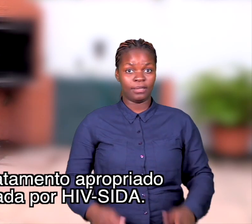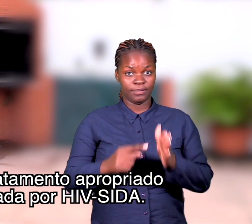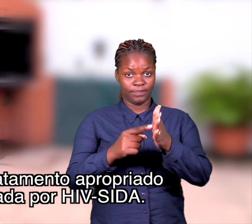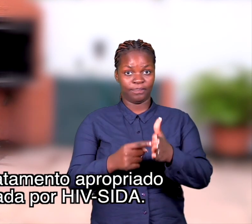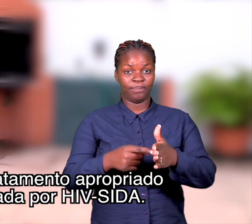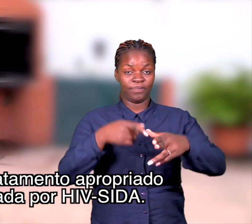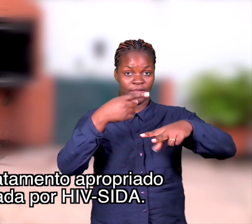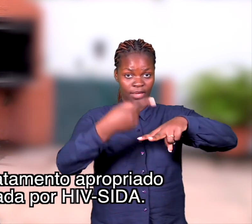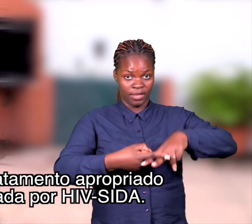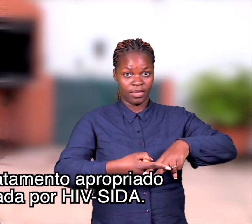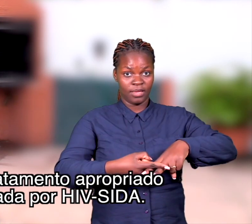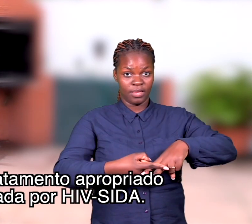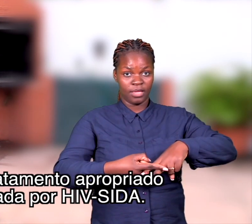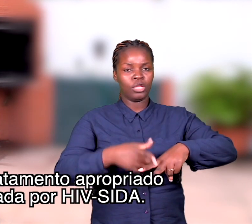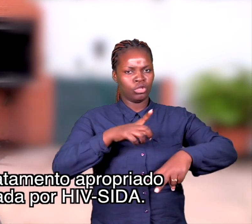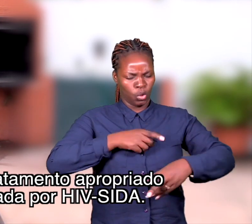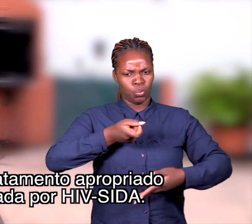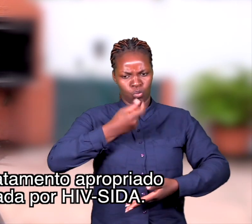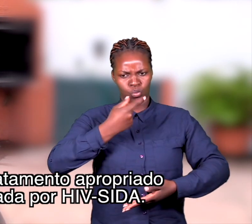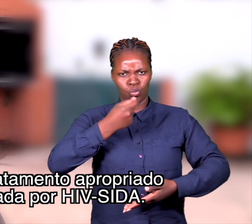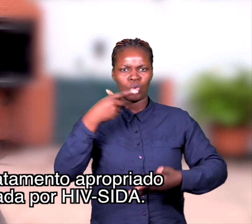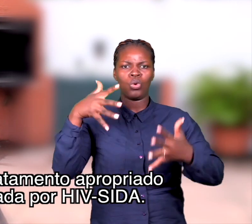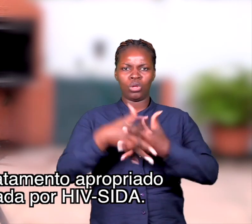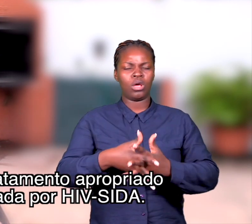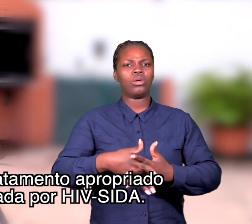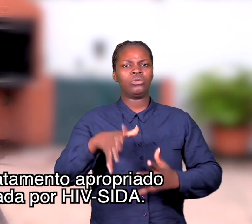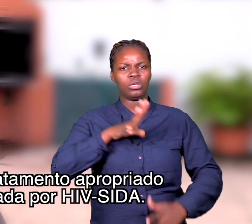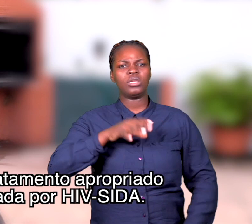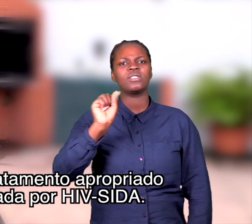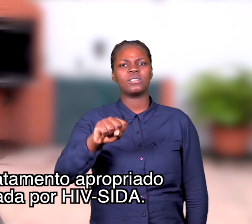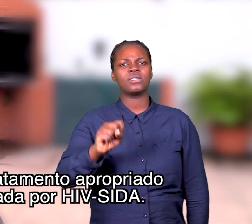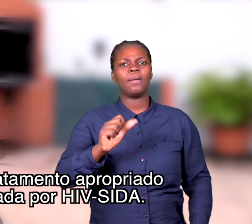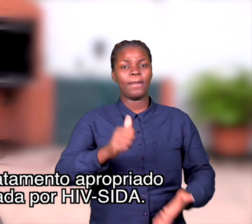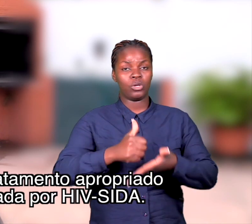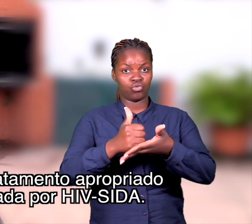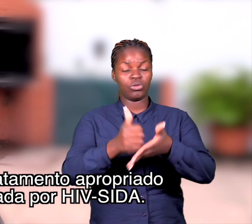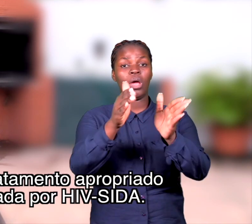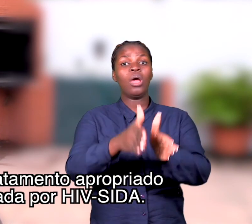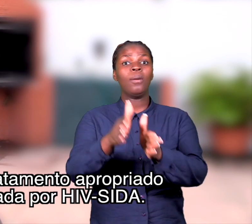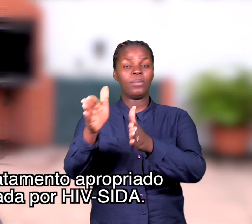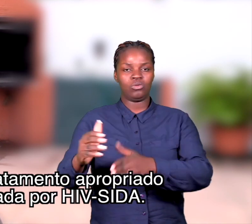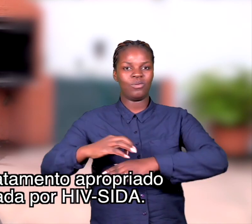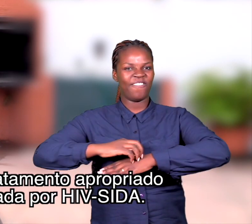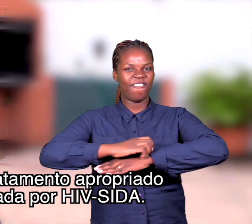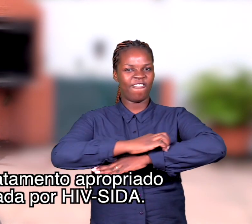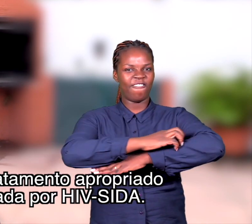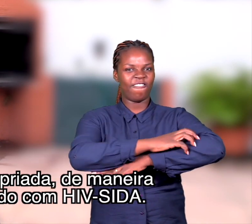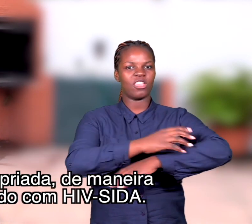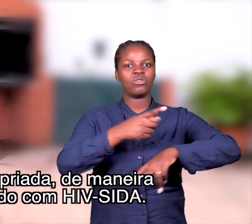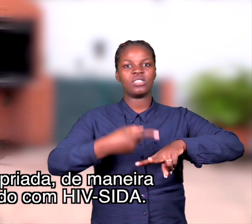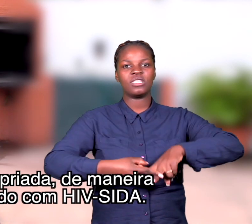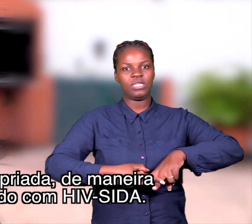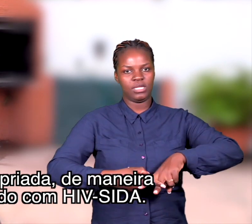a HIV-Sida existe um tratamento apropriado, que para a pessoa infectada por